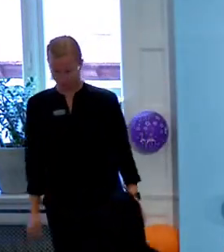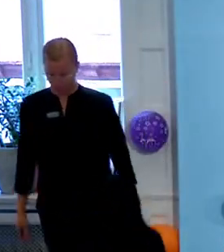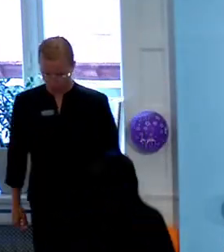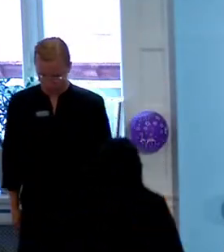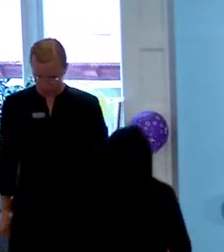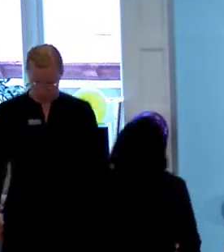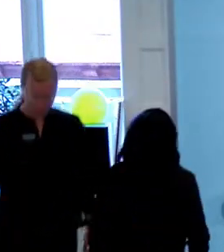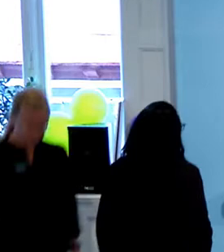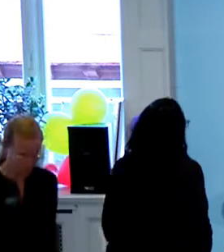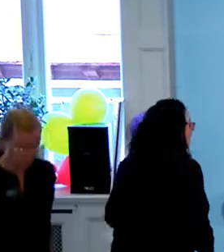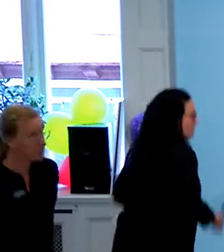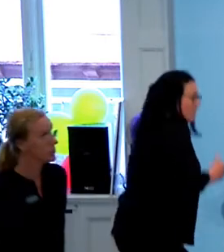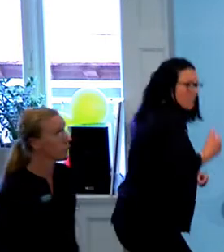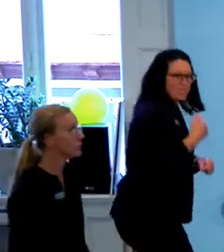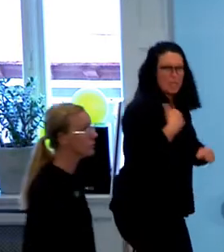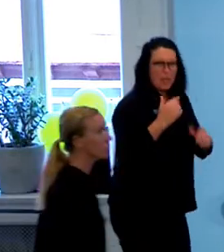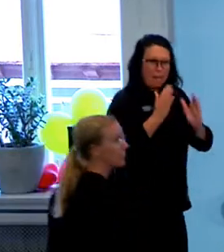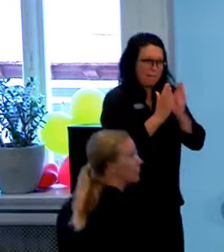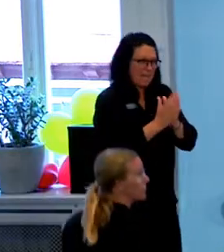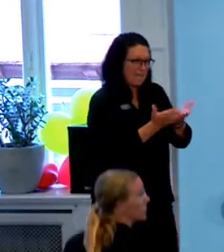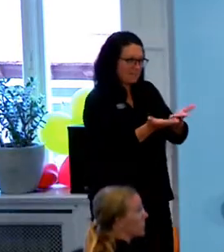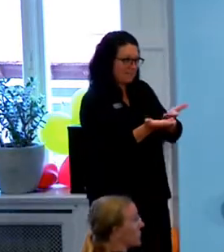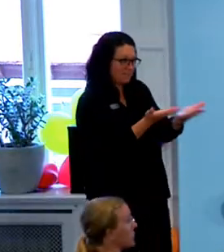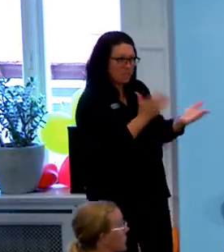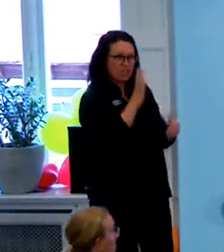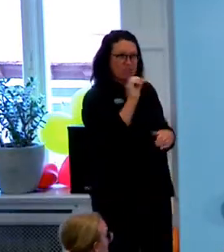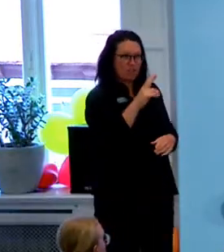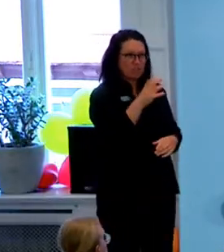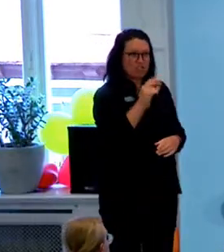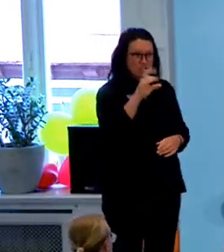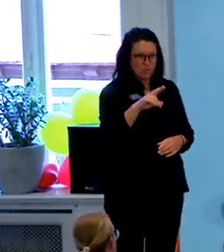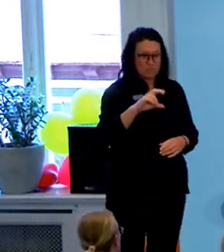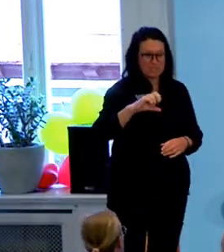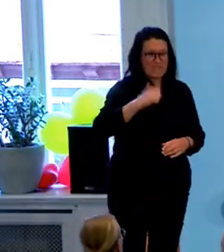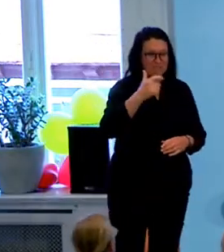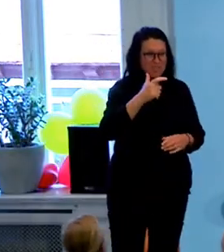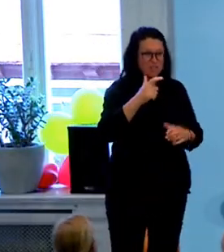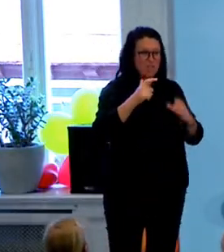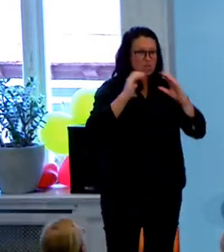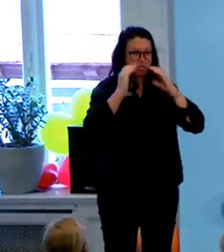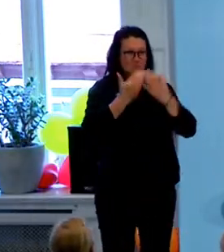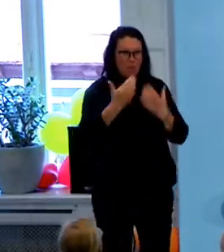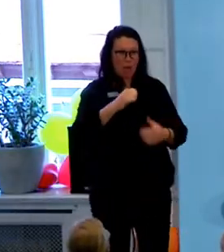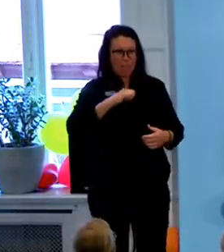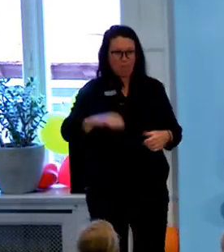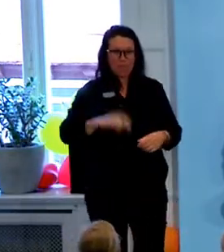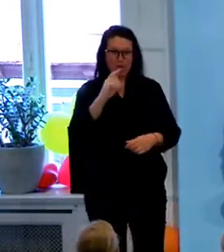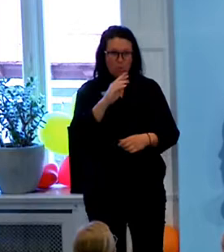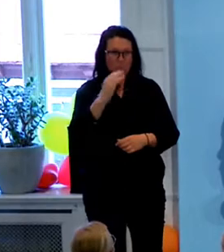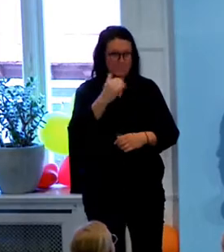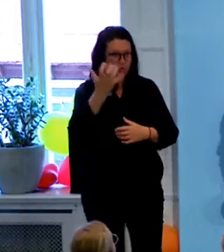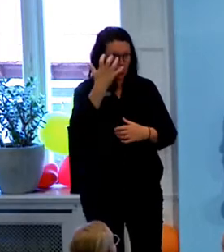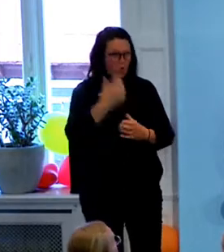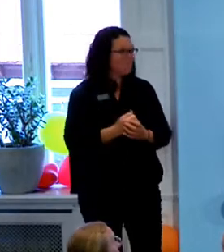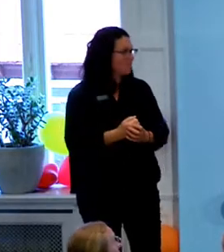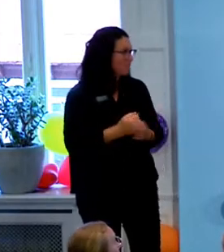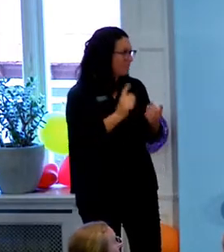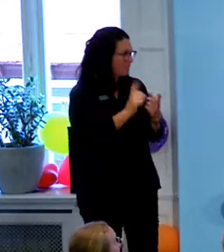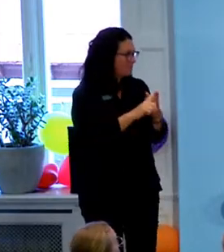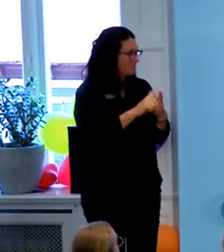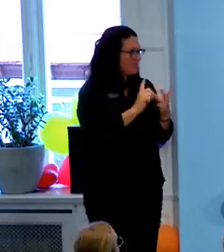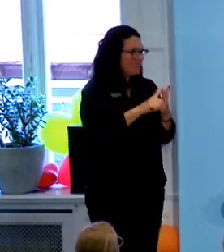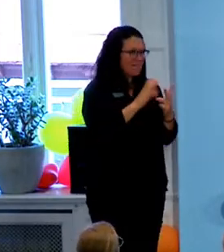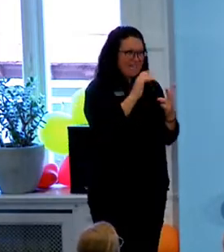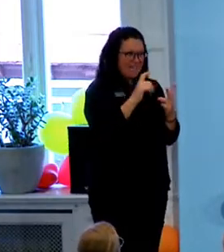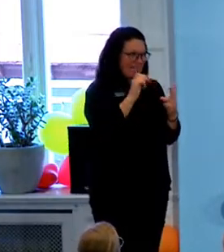jag att få kalla upp Jan Jönsson som är socialborgarråd i Stockholm. Och jag kallar på